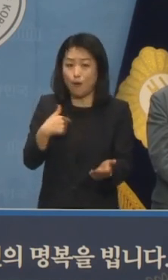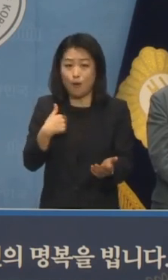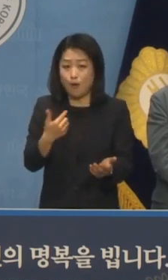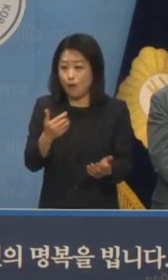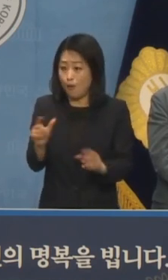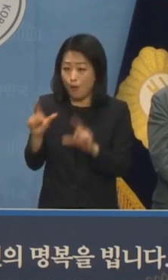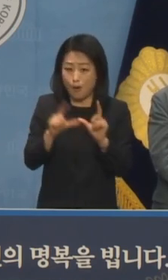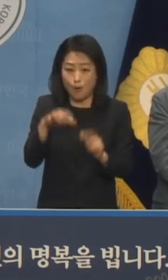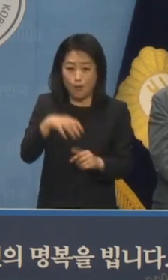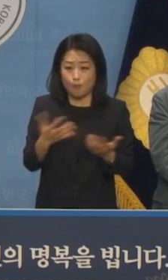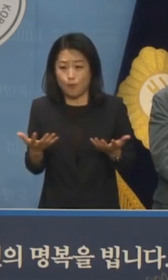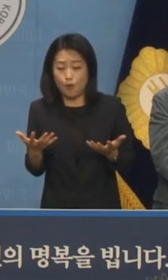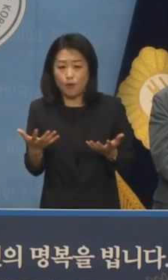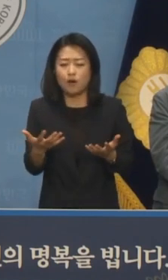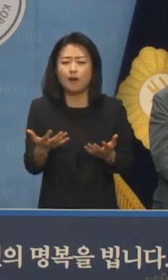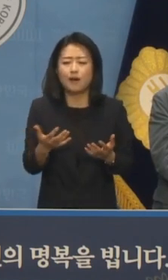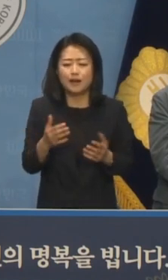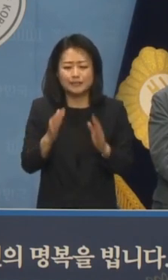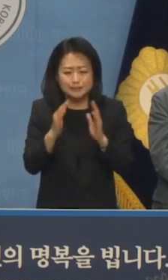피해자들의 요구를